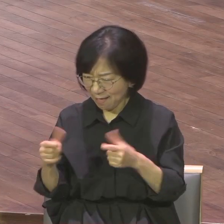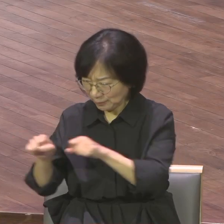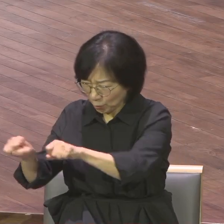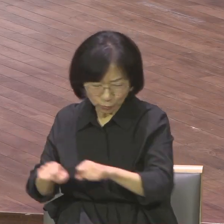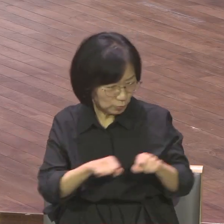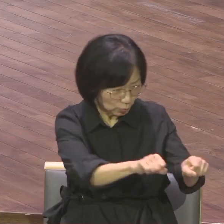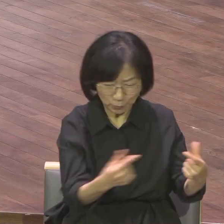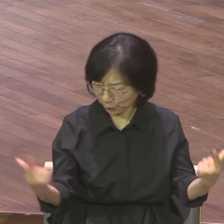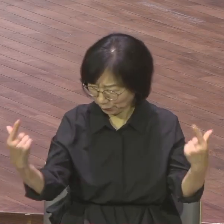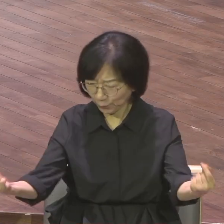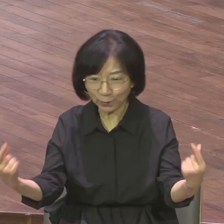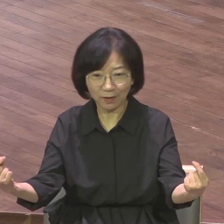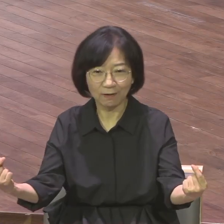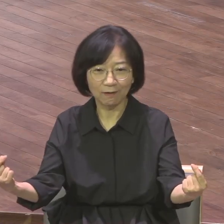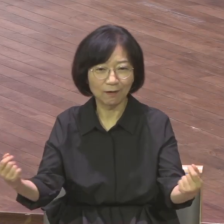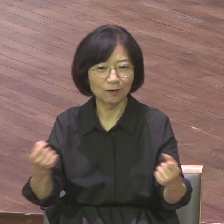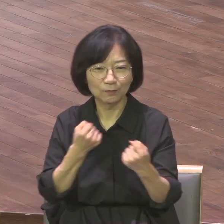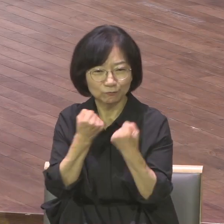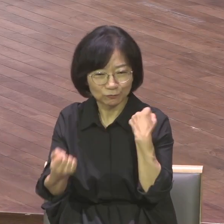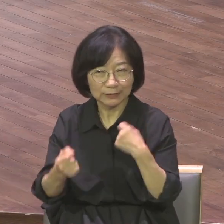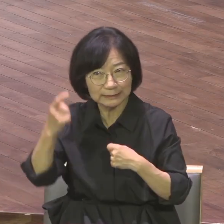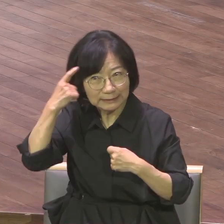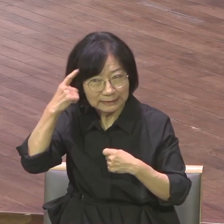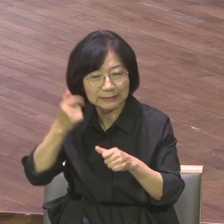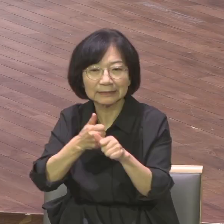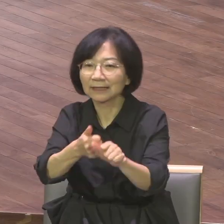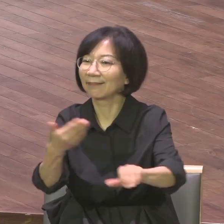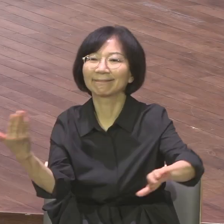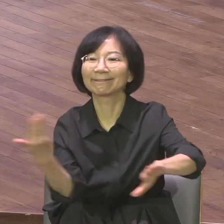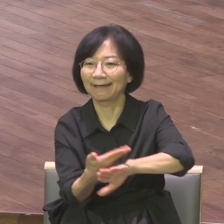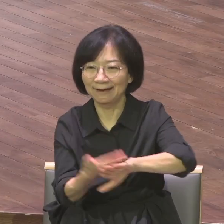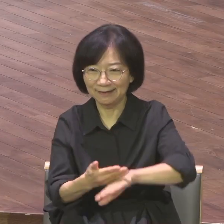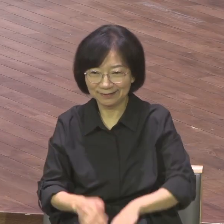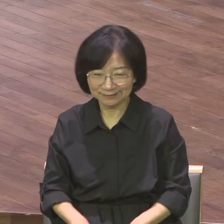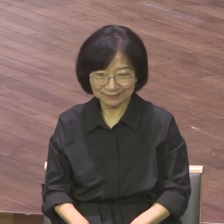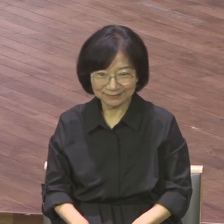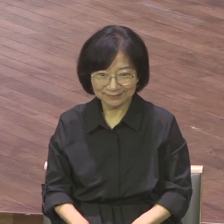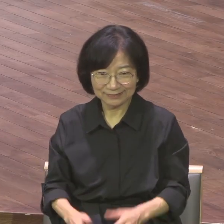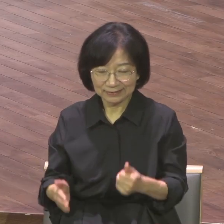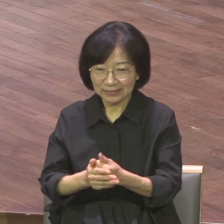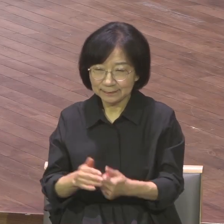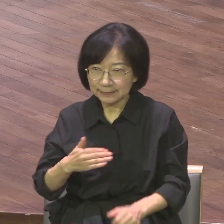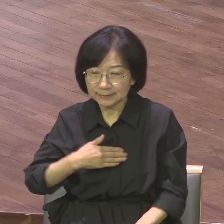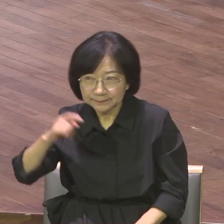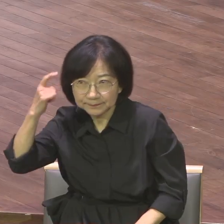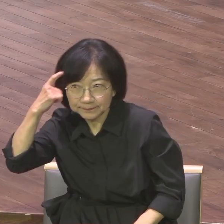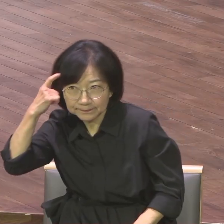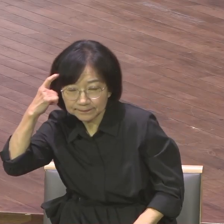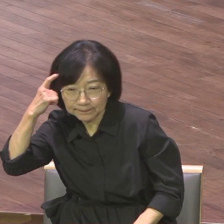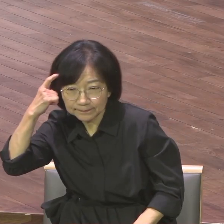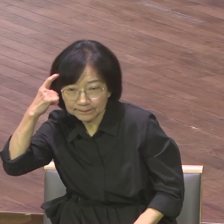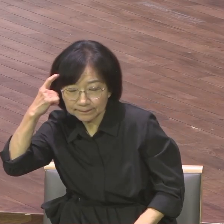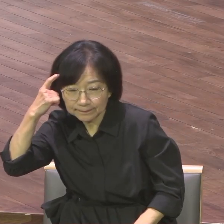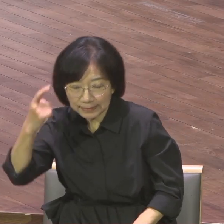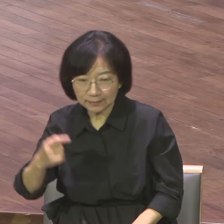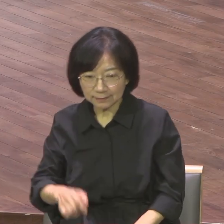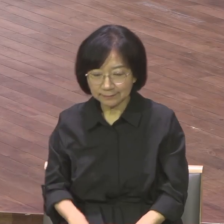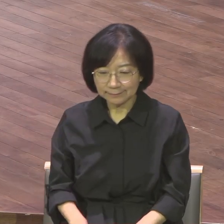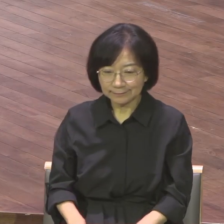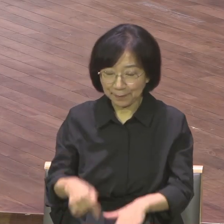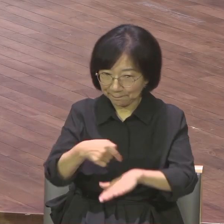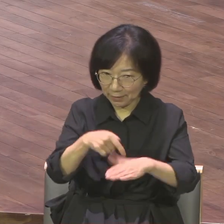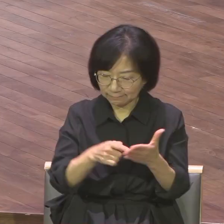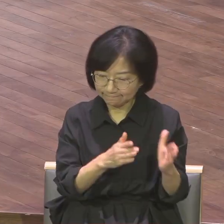무슨 말입니까? 여러분이요 어떤 생각을 하고 어떤 마음의